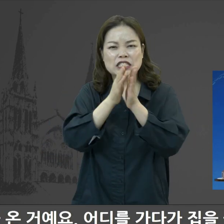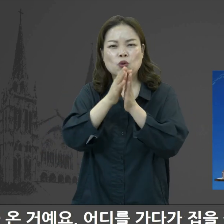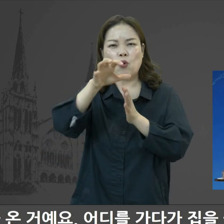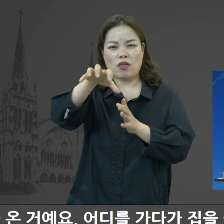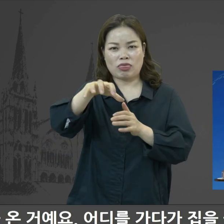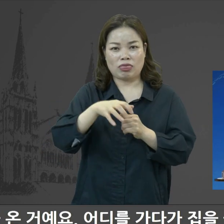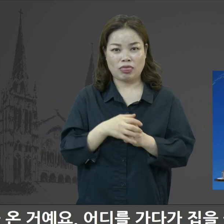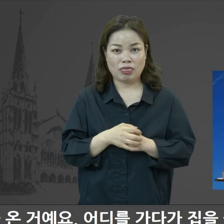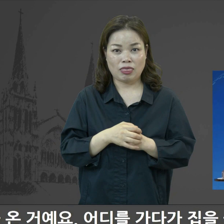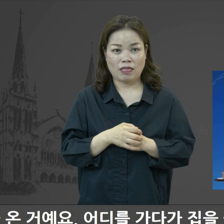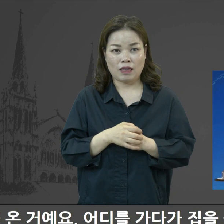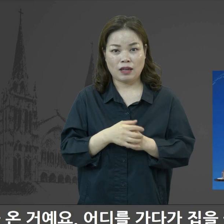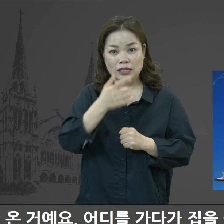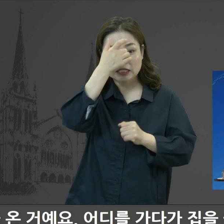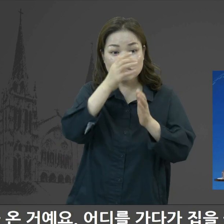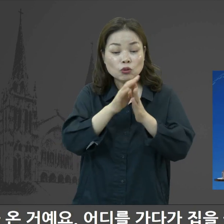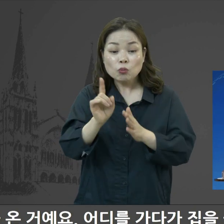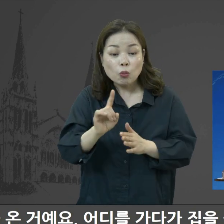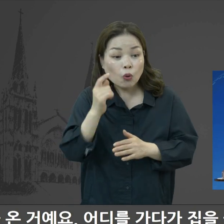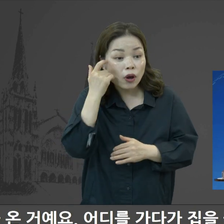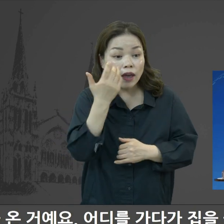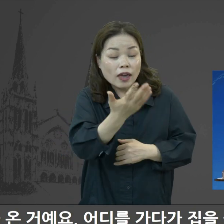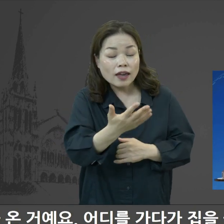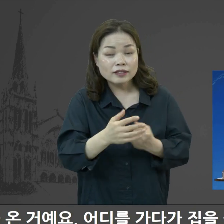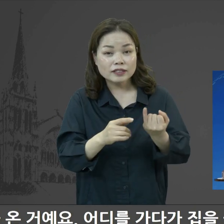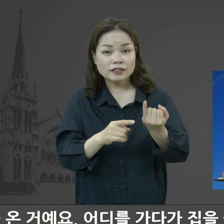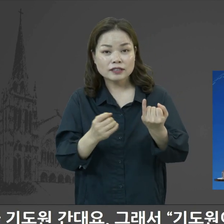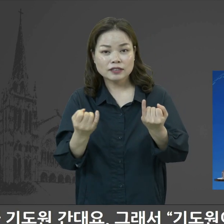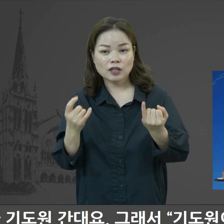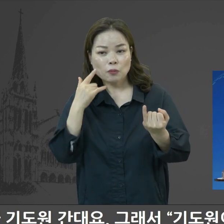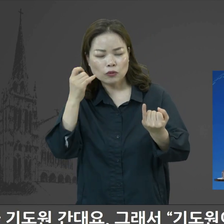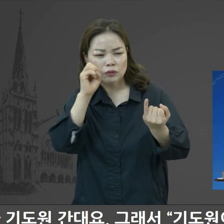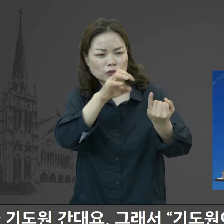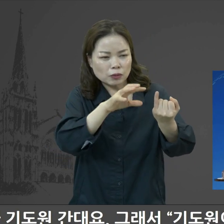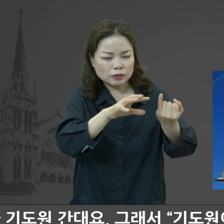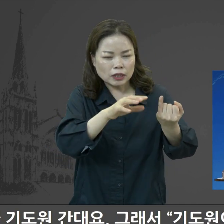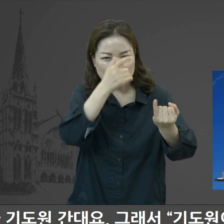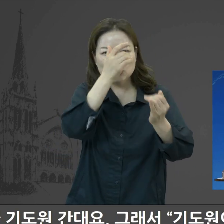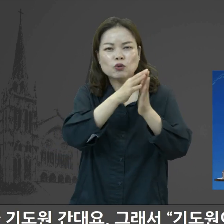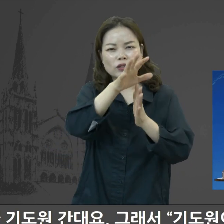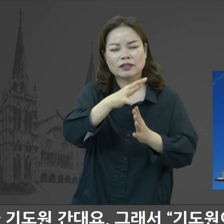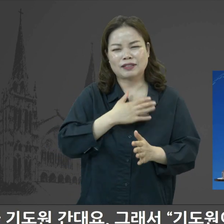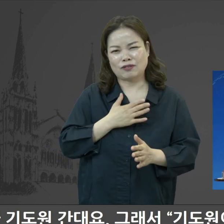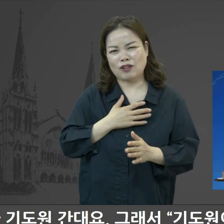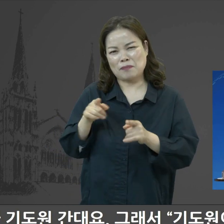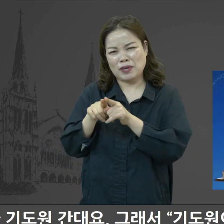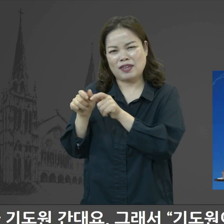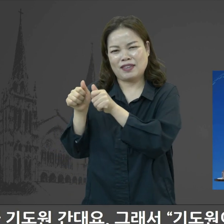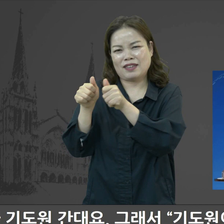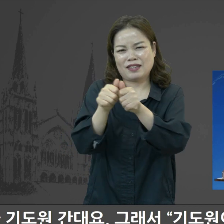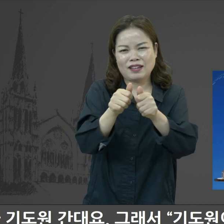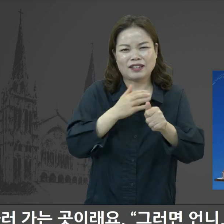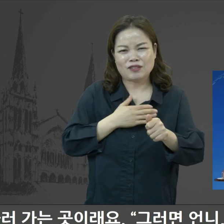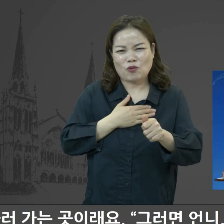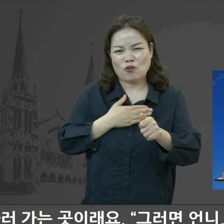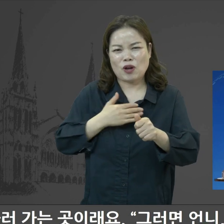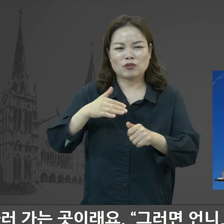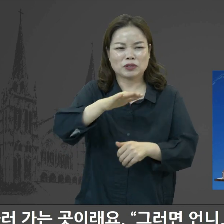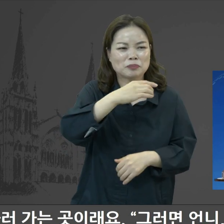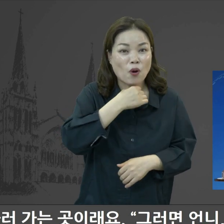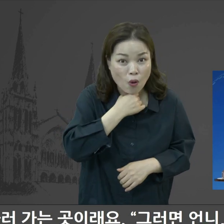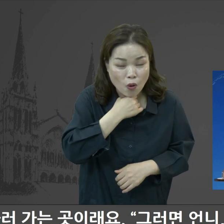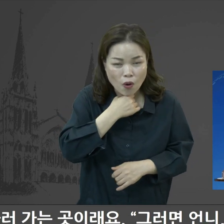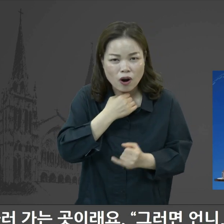간대요. 그래서 기도원이 뭐 하는 데냐니까 기도하러 가는 곳이래요. 그러면 언니 거기 나 좀 가자, 나도 좀 데려가 봐.